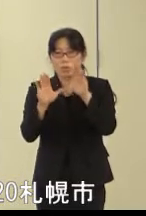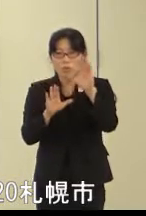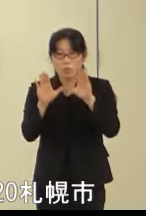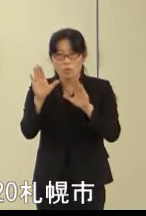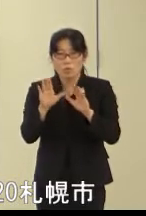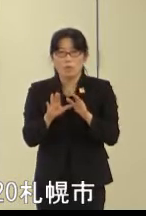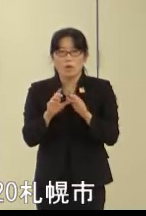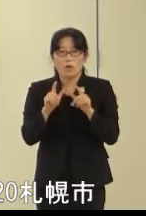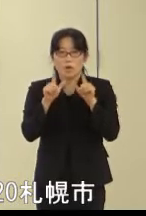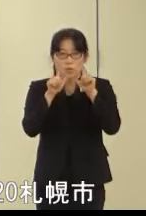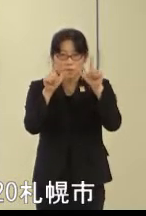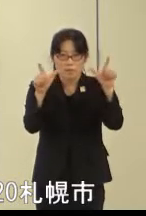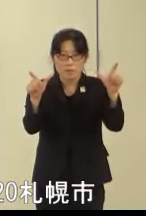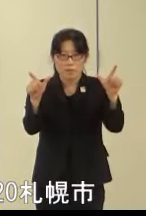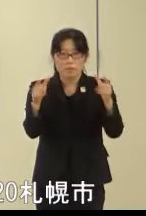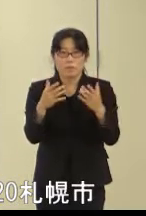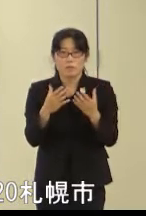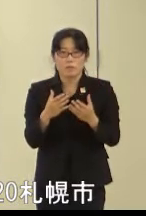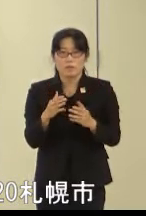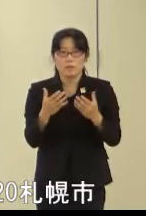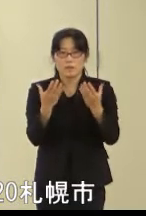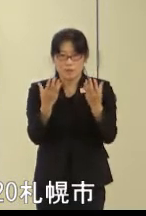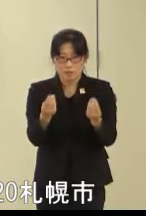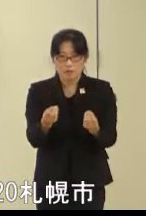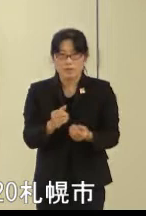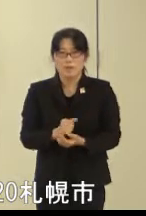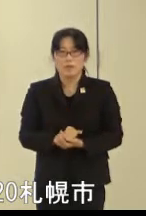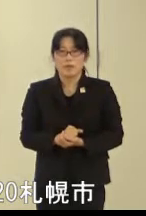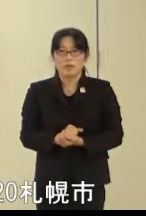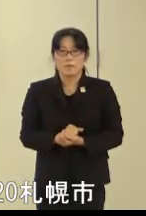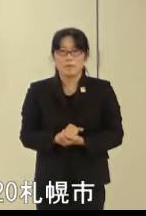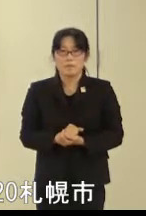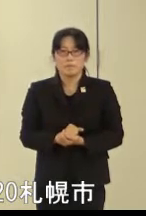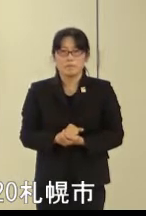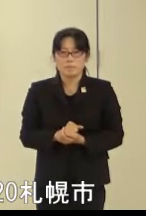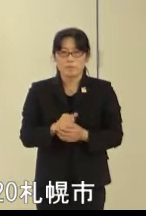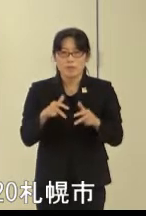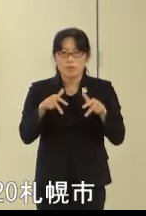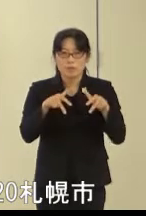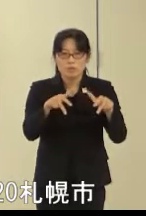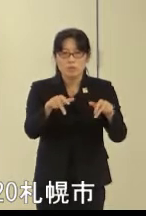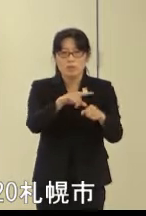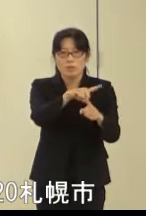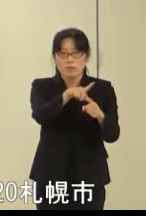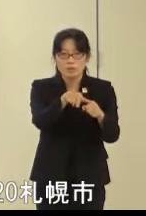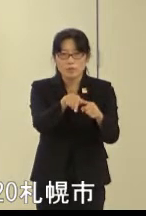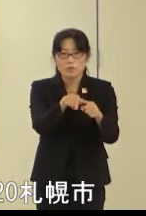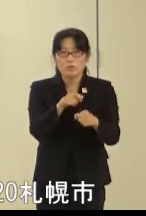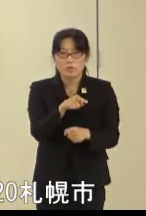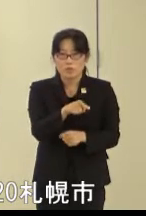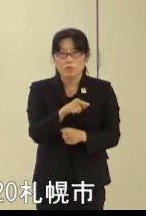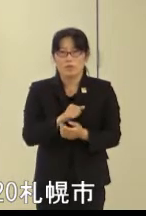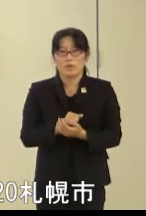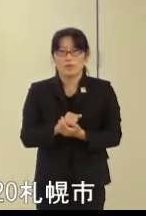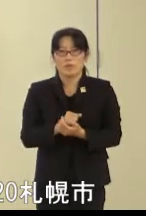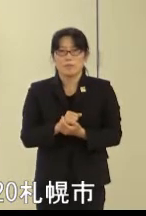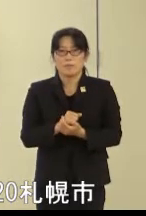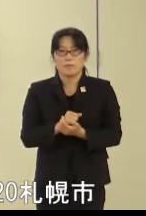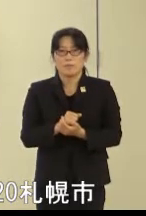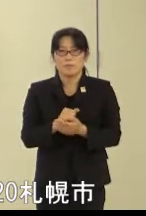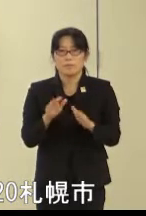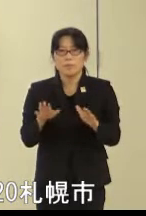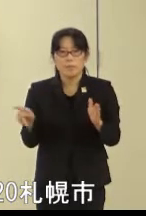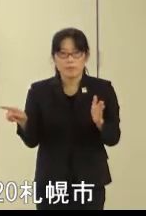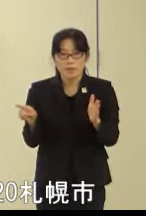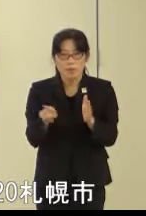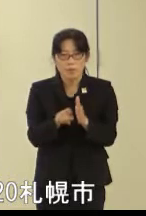メリーお知らせをしたいというふうに思いますすすきの地区におきましてはこれまでも